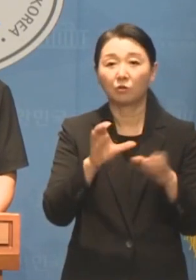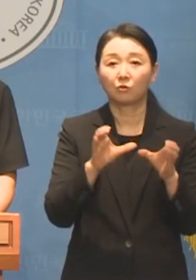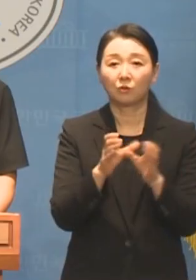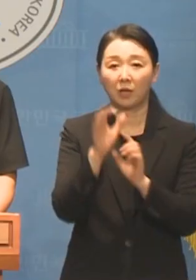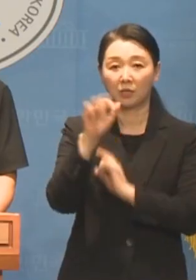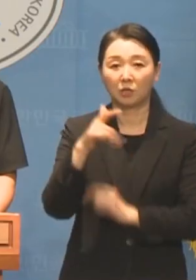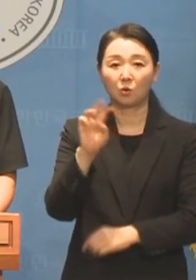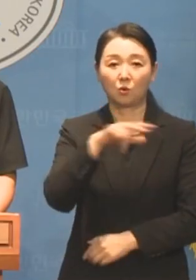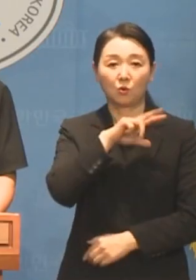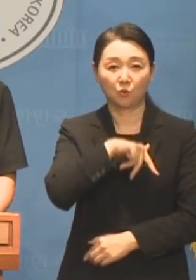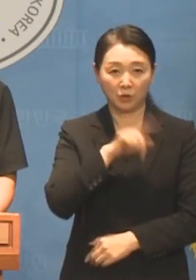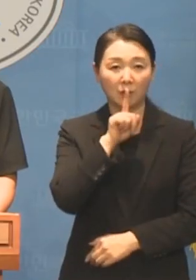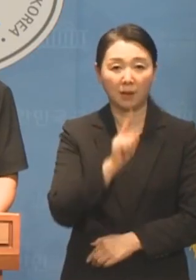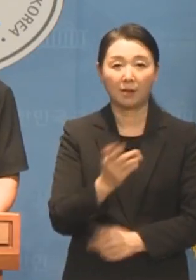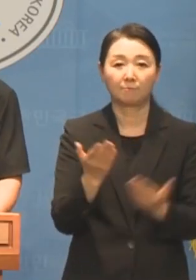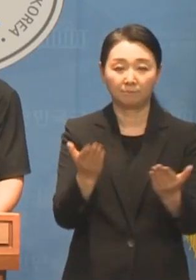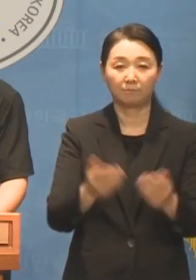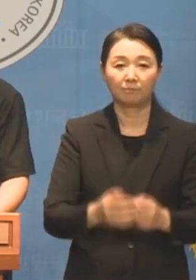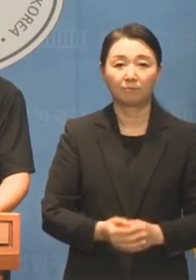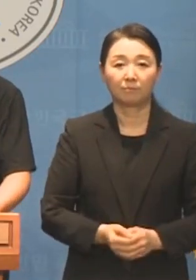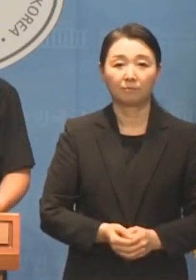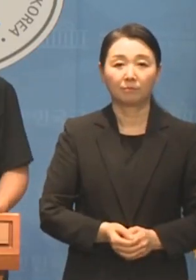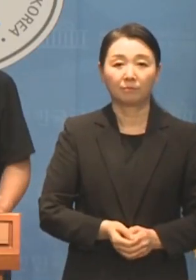이용우 의원님의 말씀을 듣도록 하겠습니다.